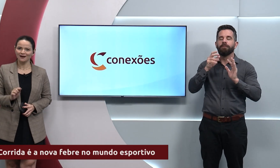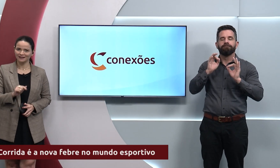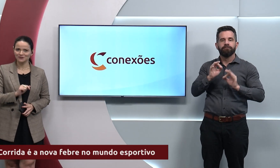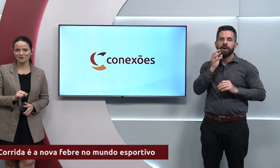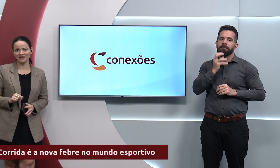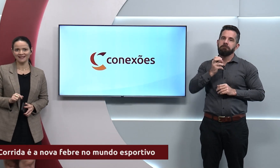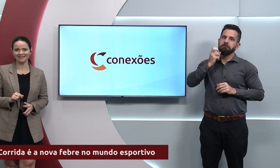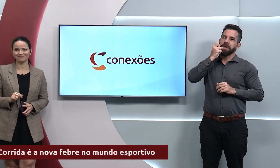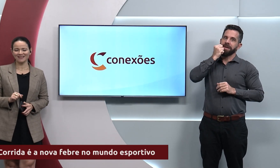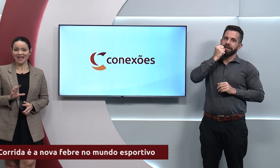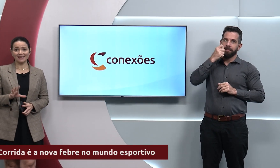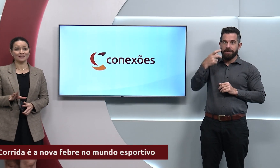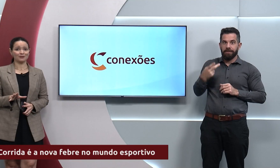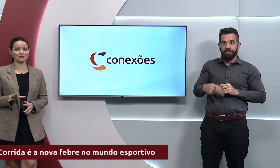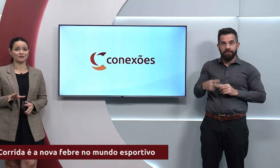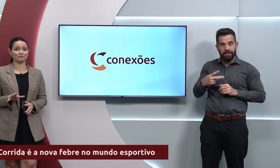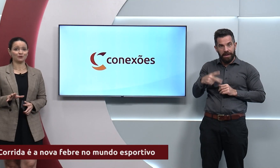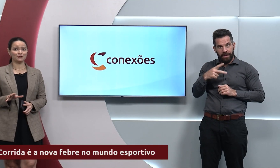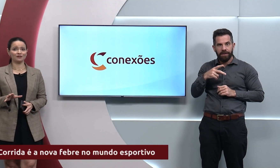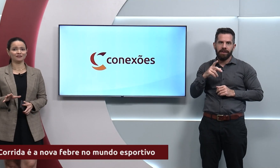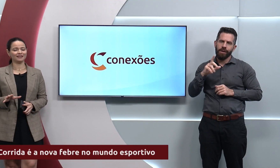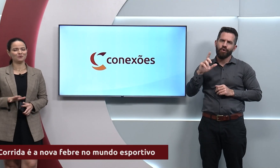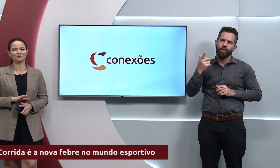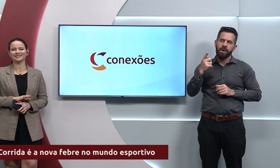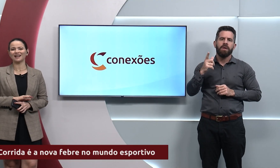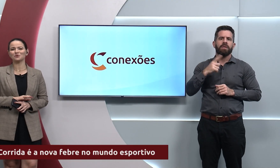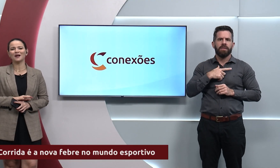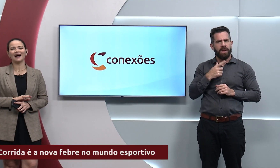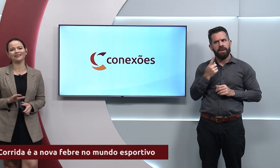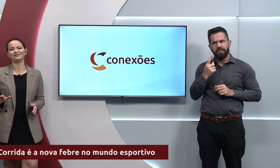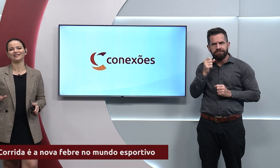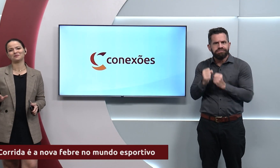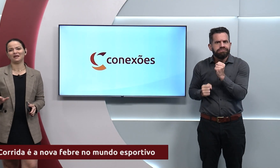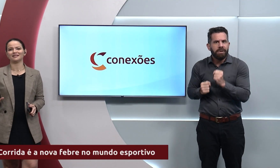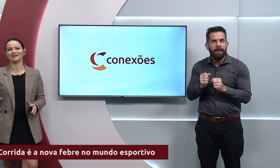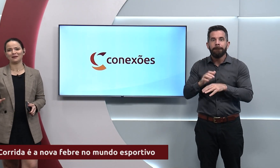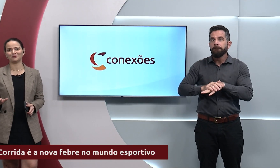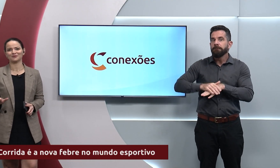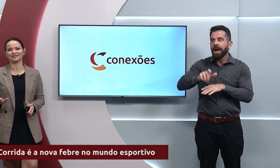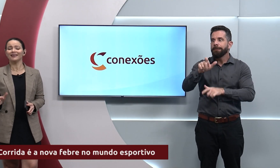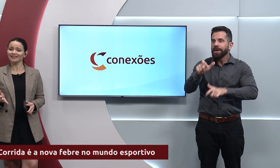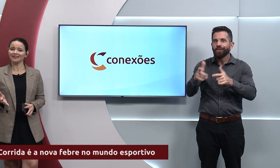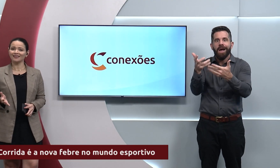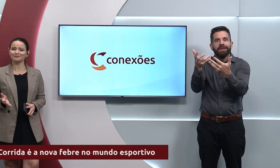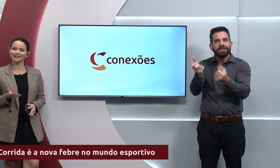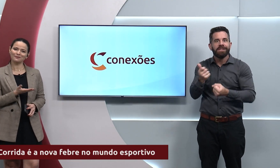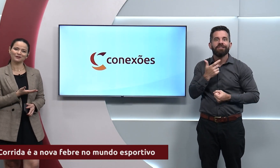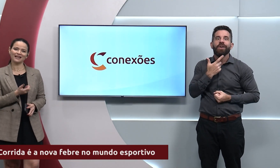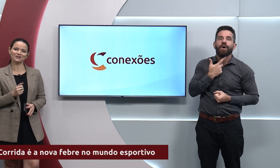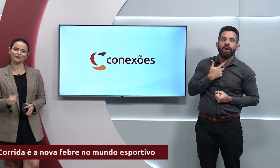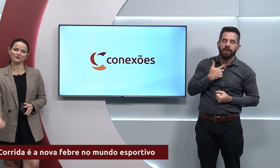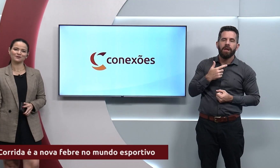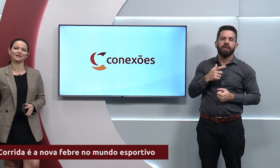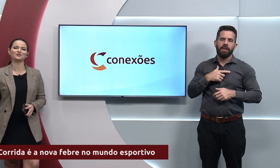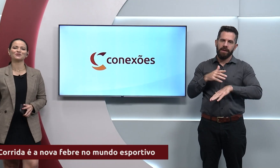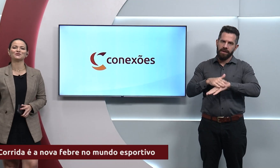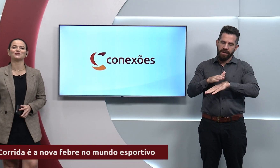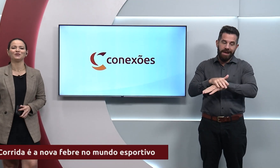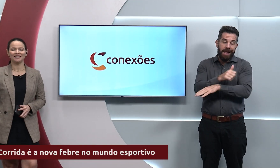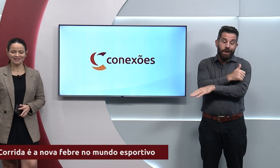aqui de Goiânia? Essa prática esportiva tem conquistado cada vez mais adeptos. E é tema da reportagem dos estudantes de jornalismo